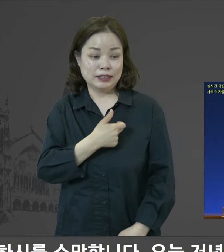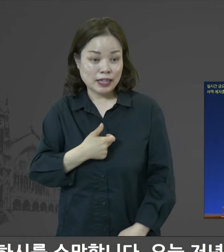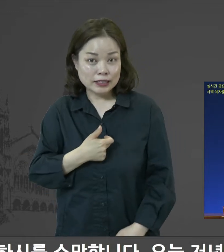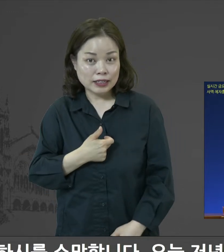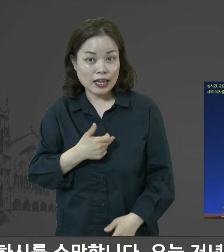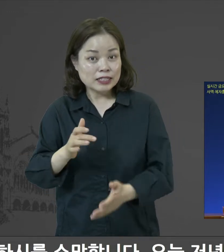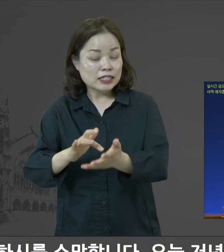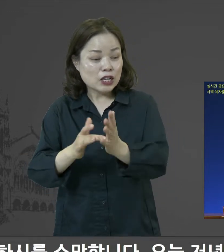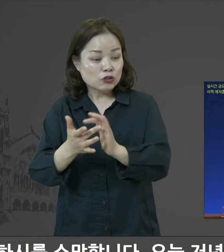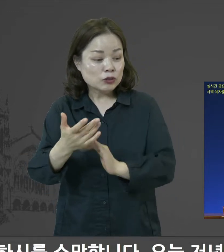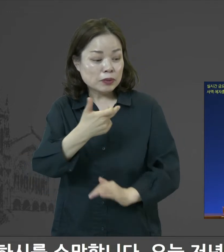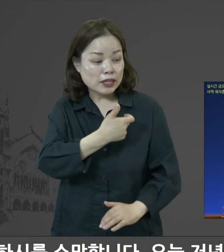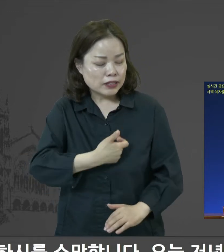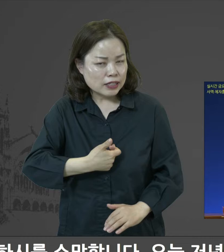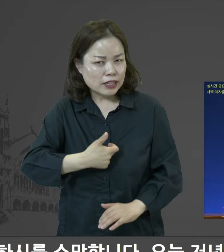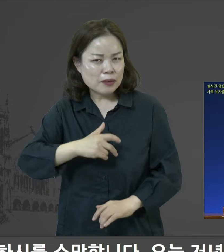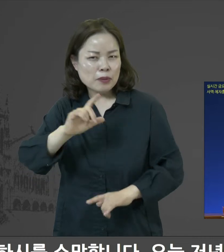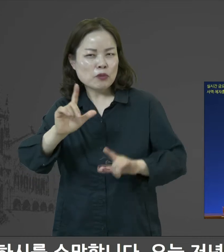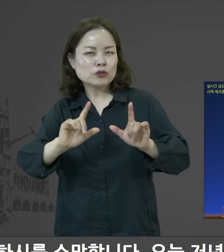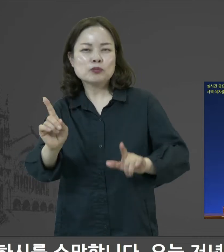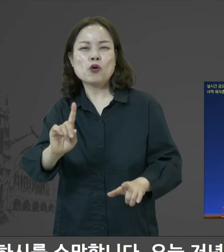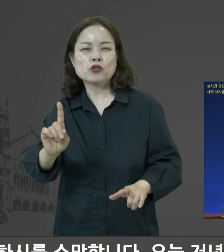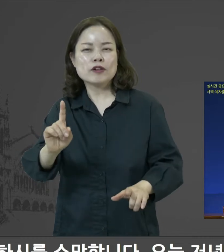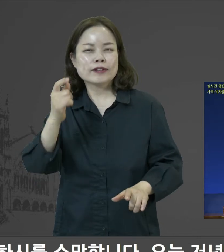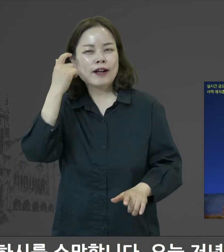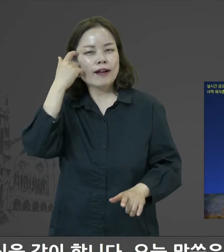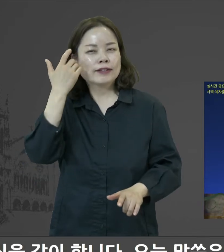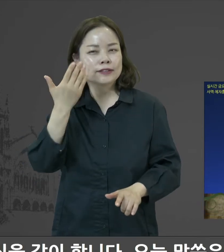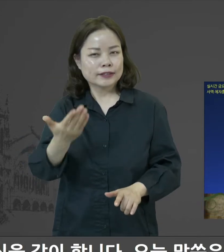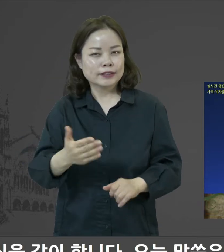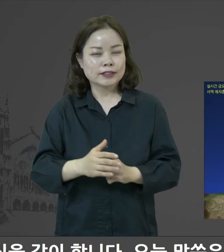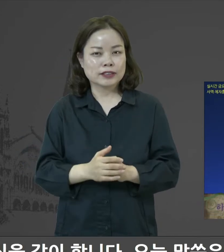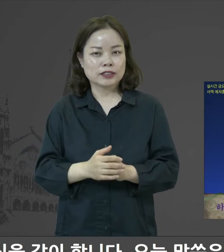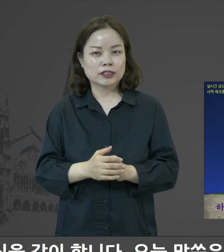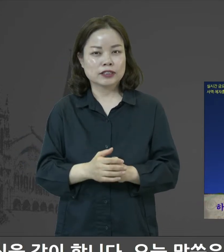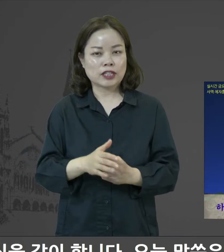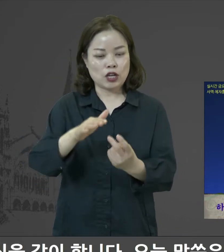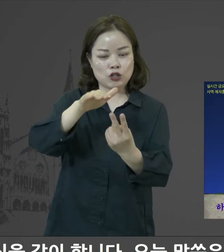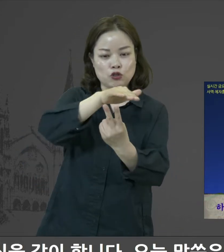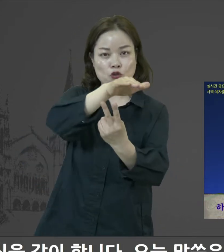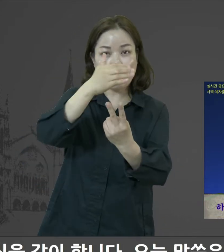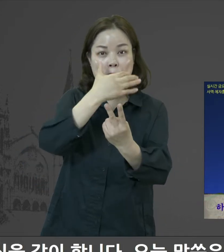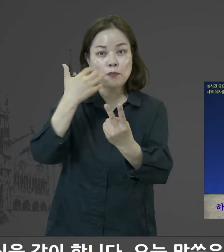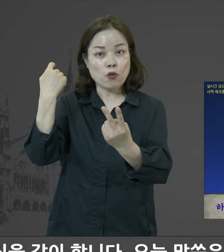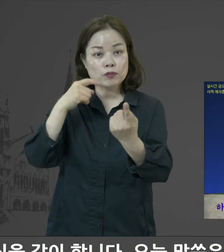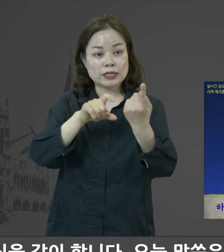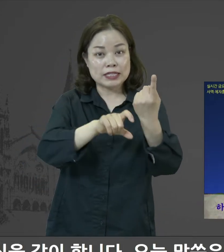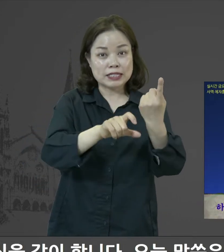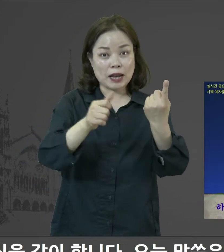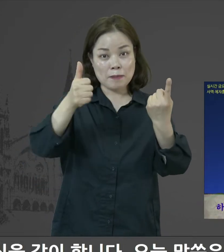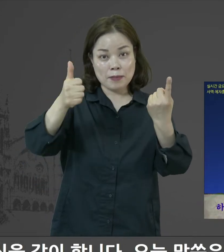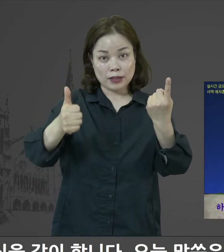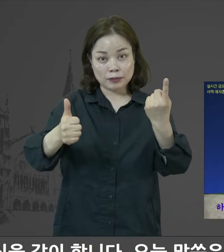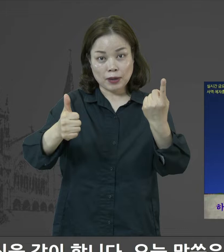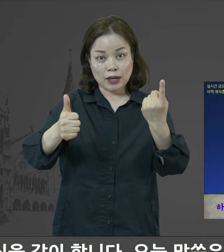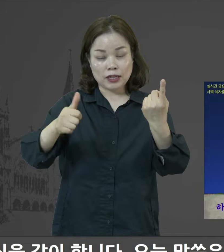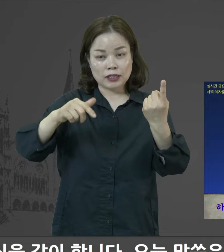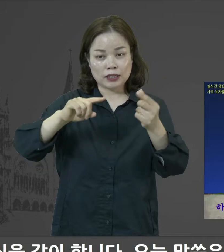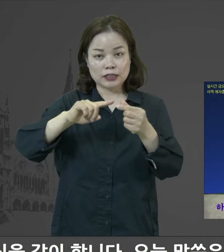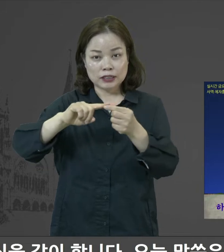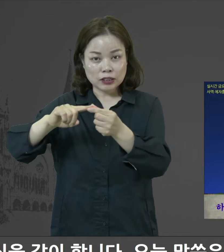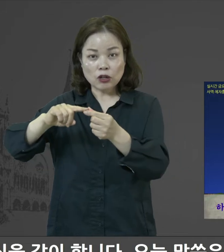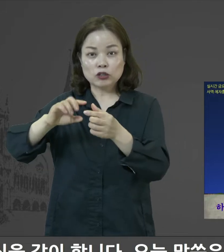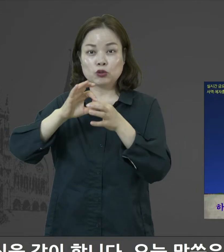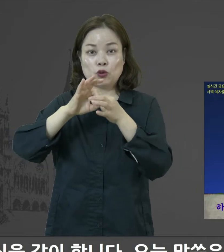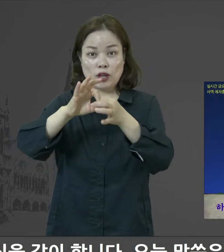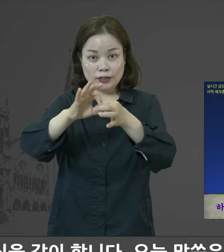예수님의 제자 어떤 모습이어야 하는가, 이 부분을 요한복음 1장 마지막 부분을 통해서